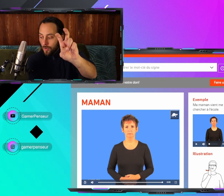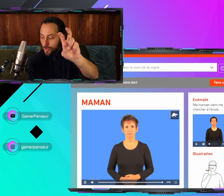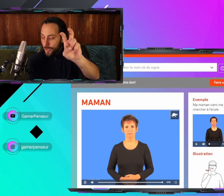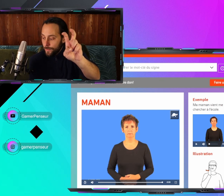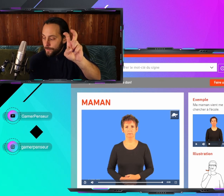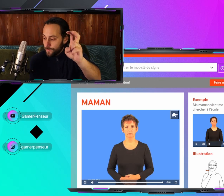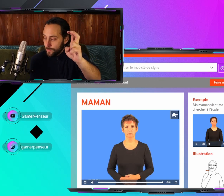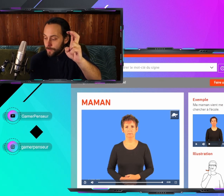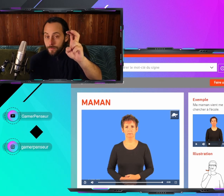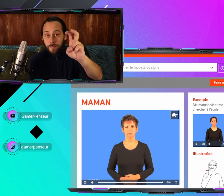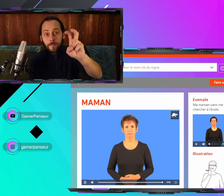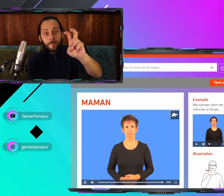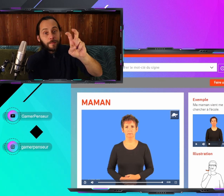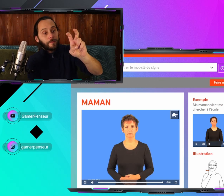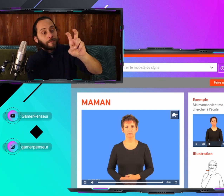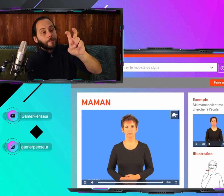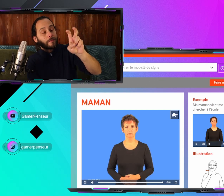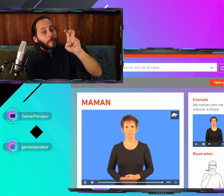doigts en crochet